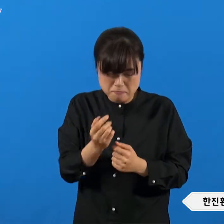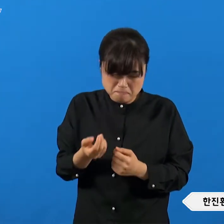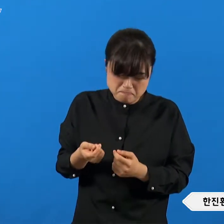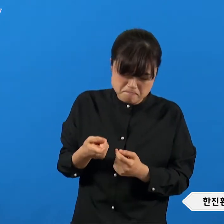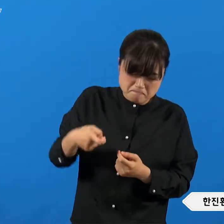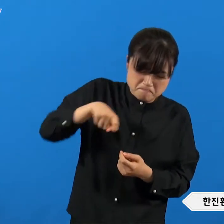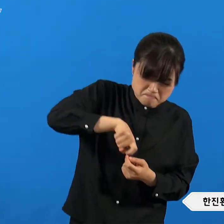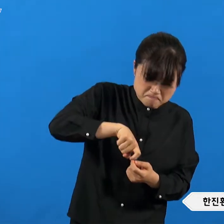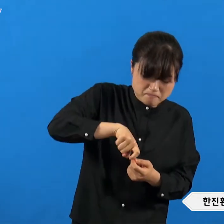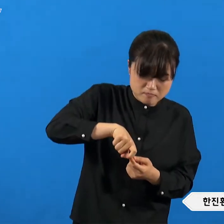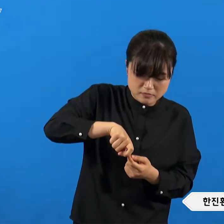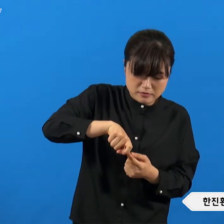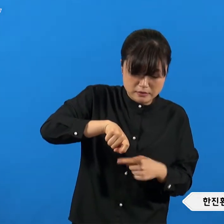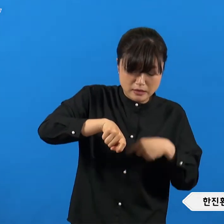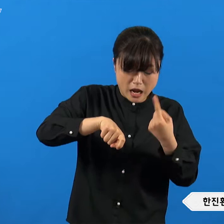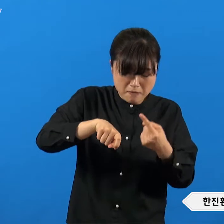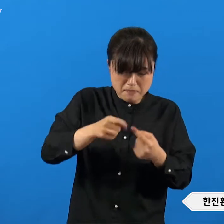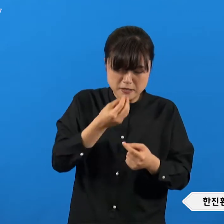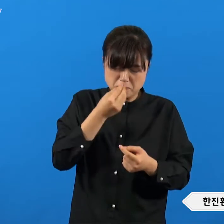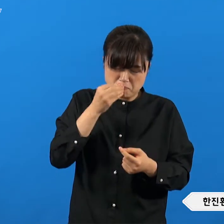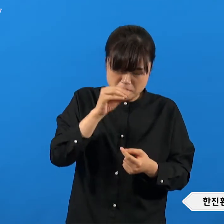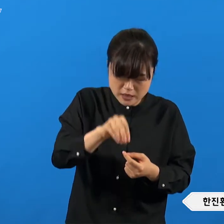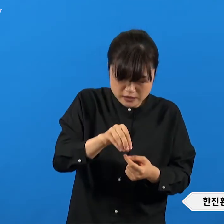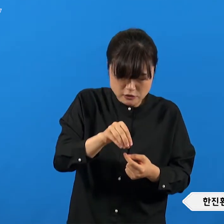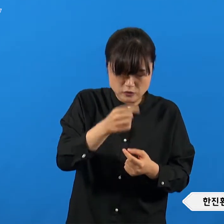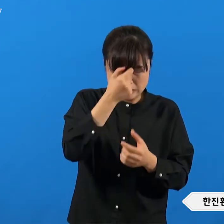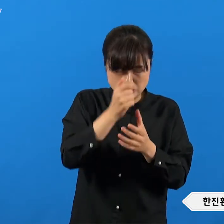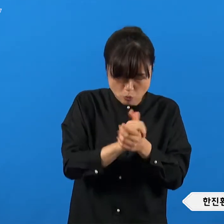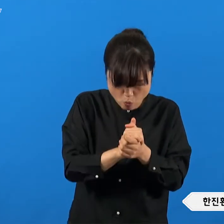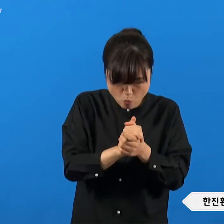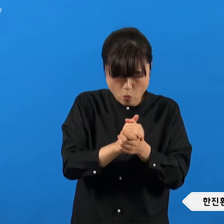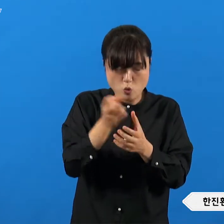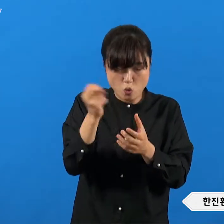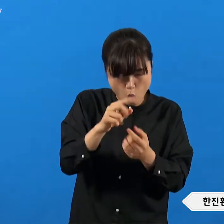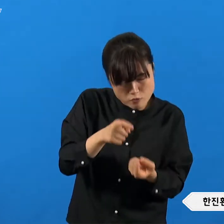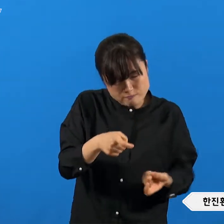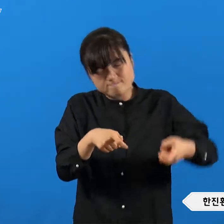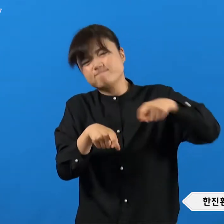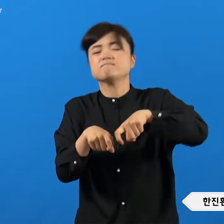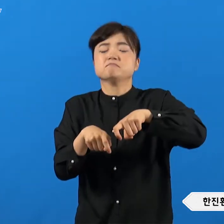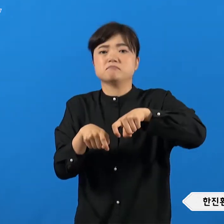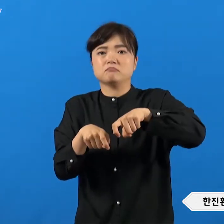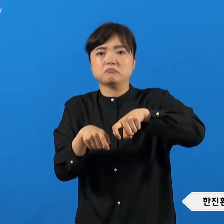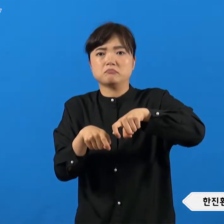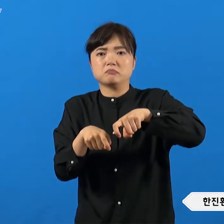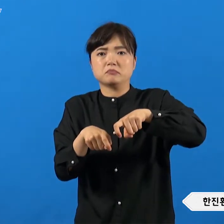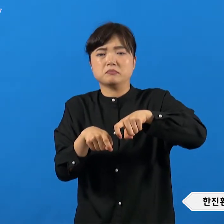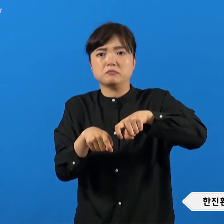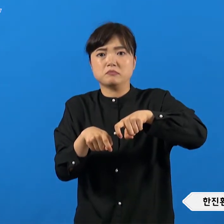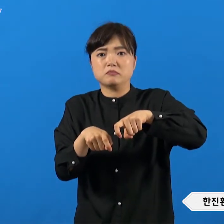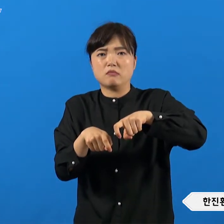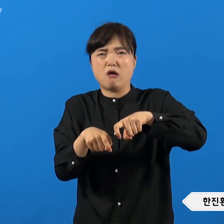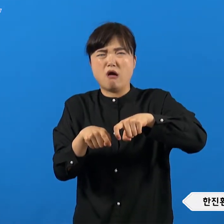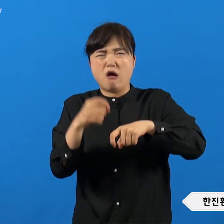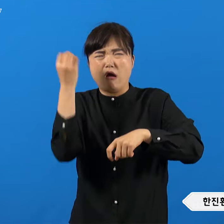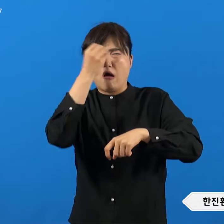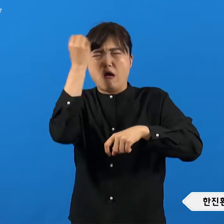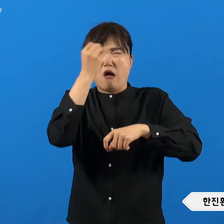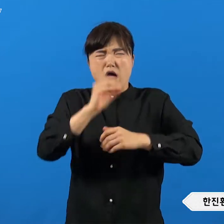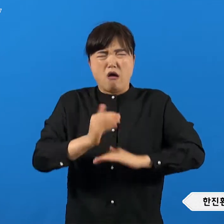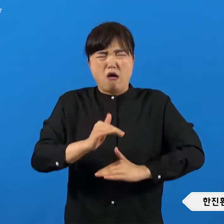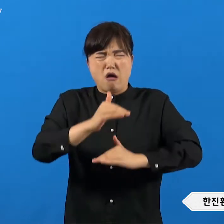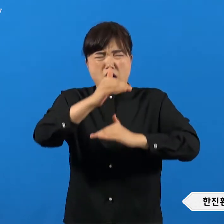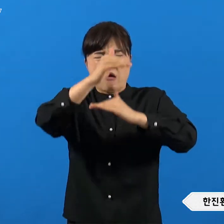오르고 또 그 다음 계단에 또 입을 맞추고 기도하고 오르고, 그렇게 수백 계단 되는